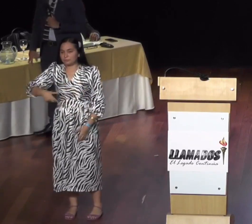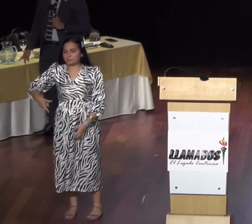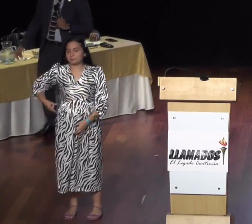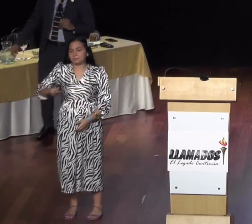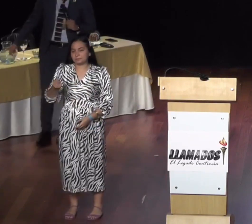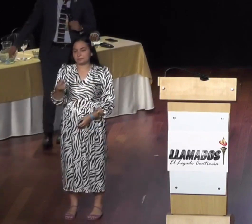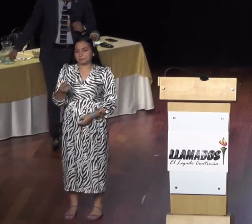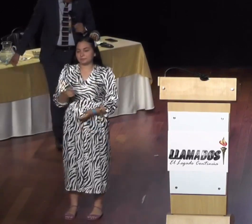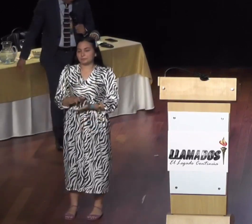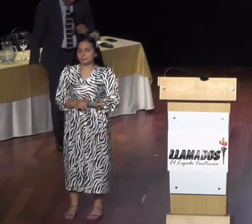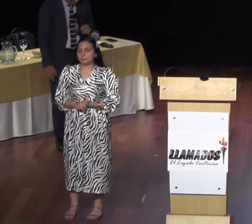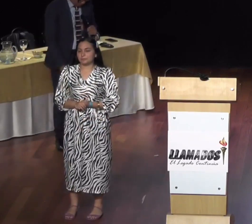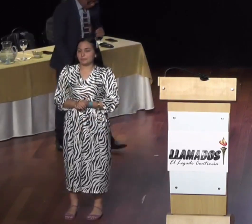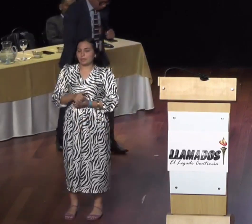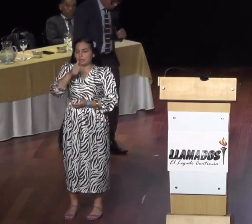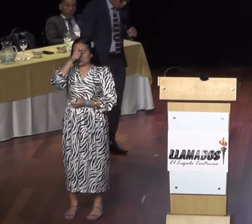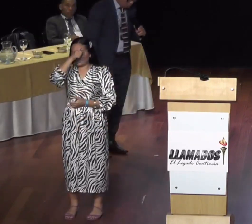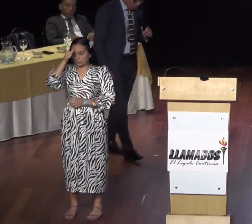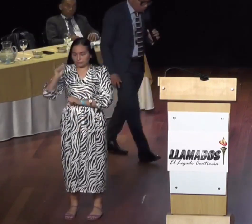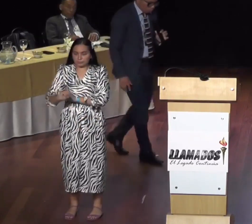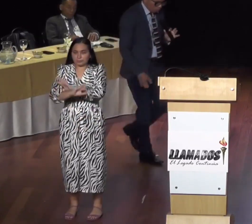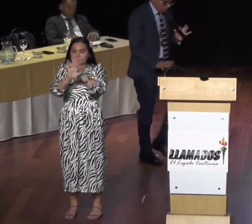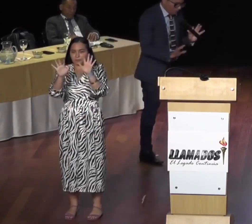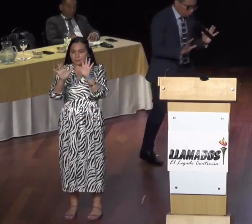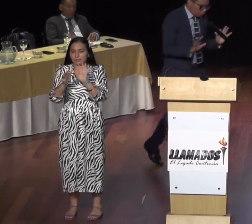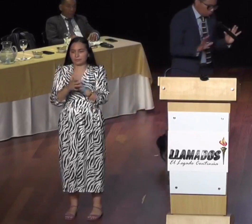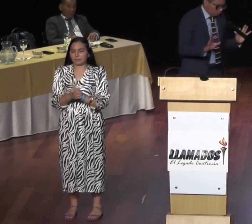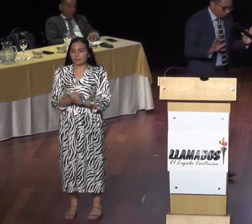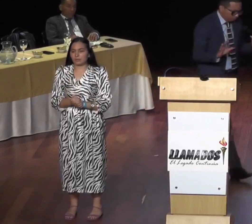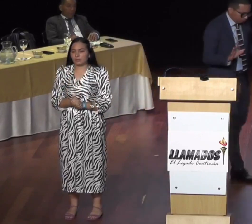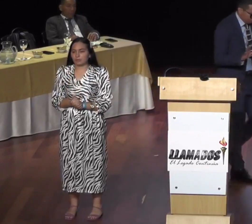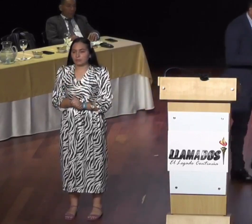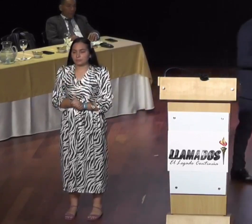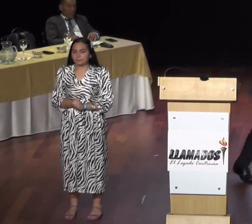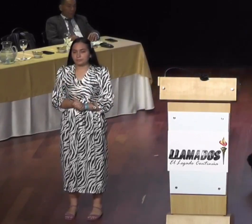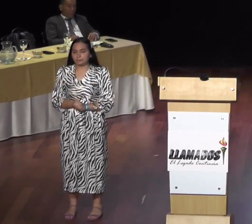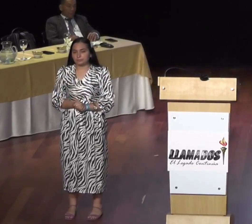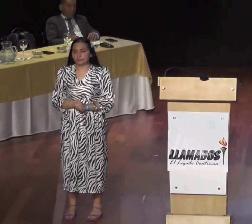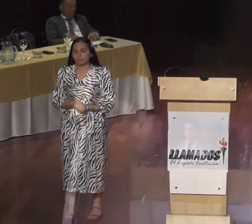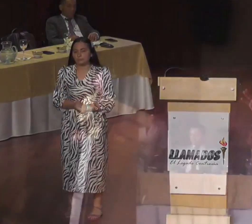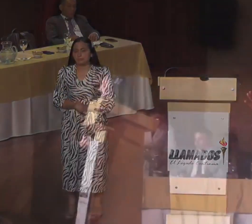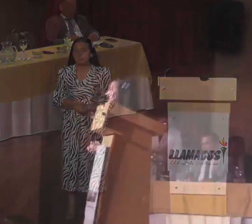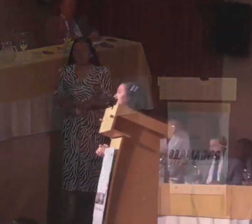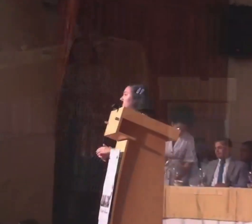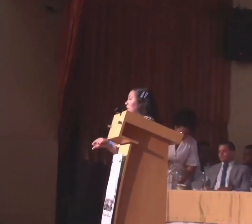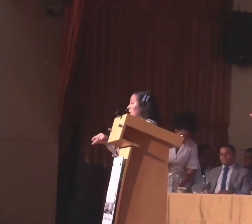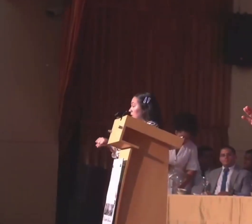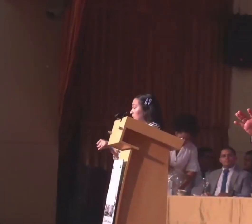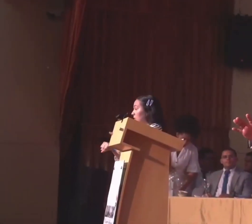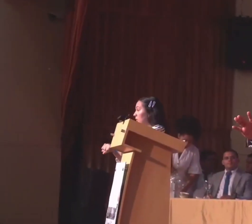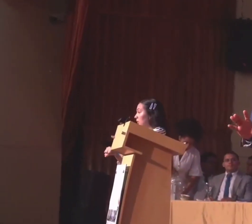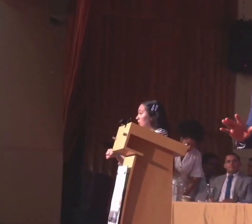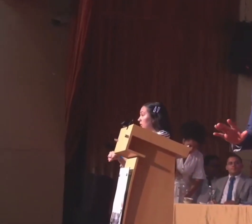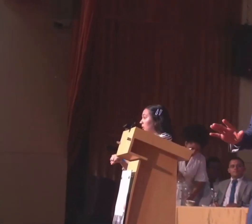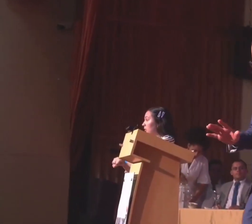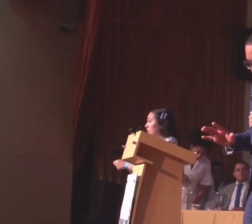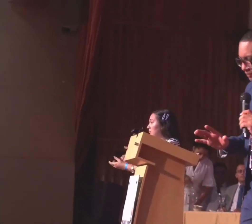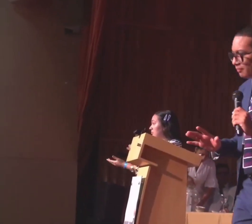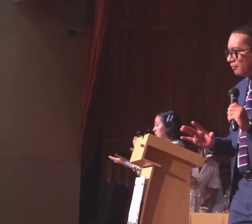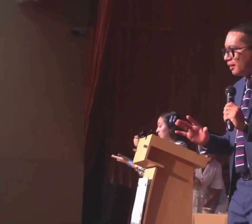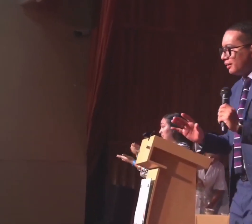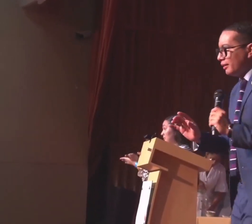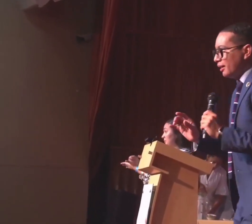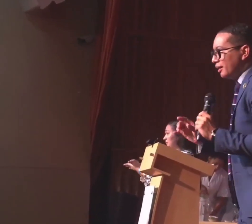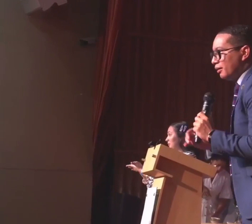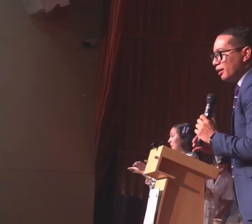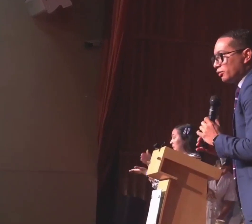Sí. Un domingo en la mañana. Usábamos unos zapatos que compré en el Paseo Bolívar,